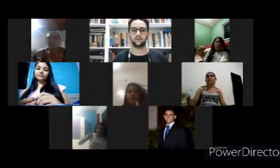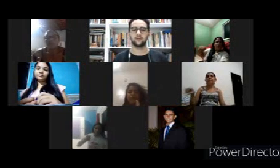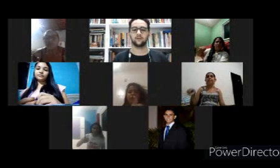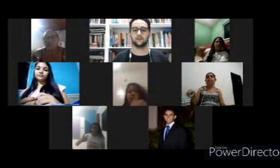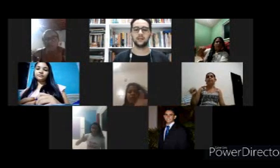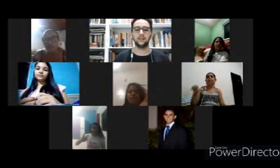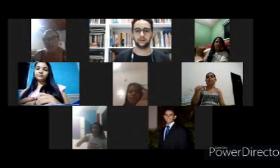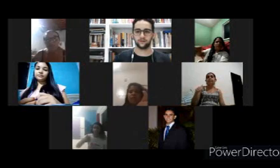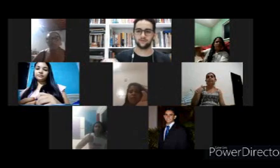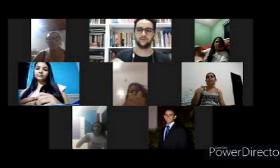1991. Isso.